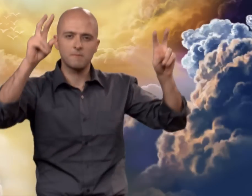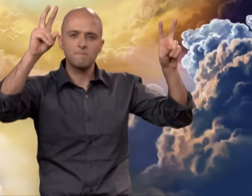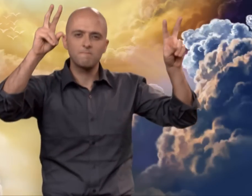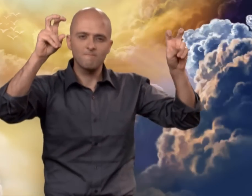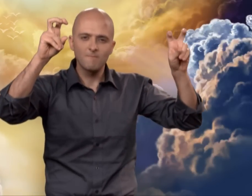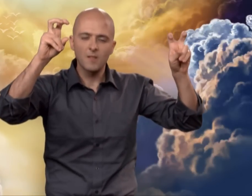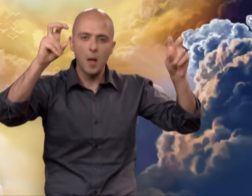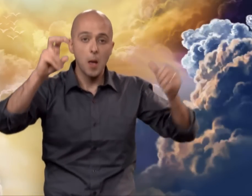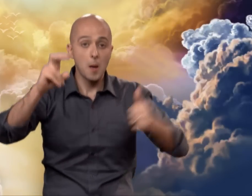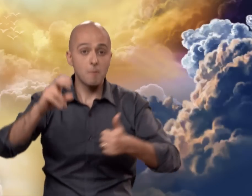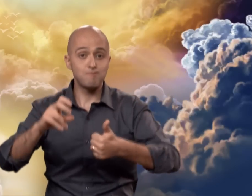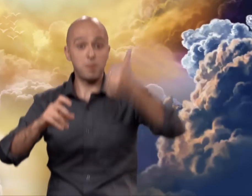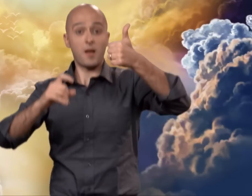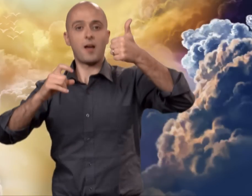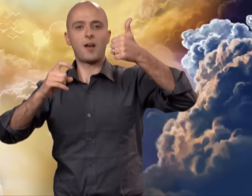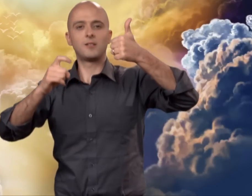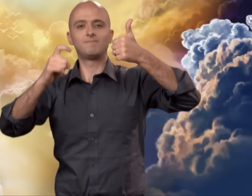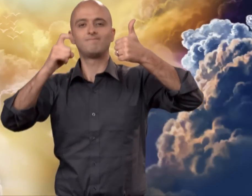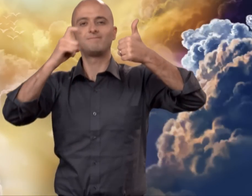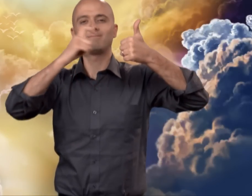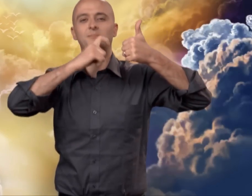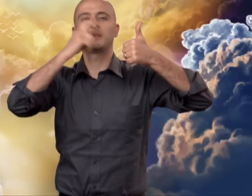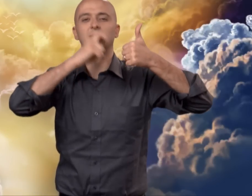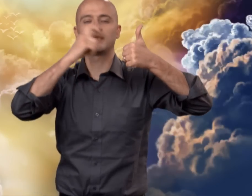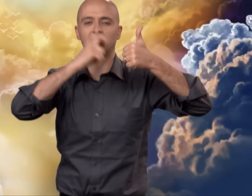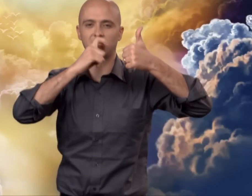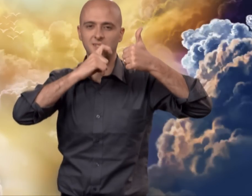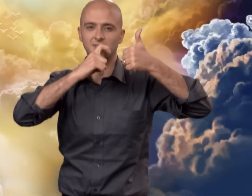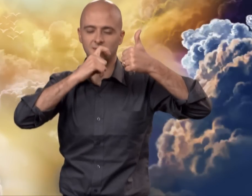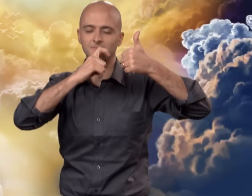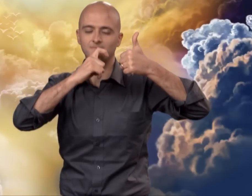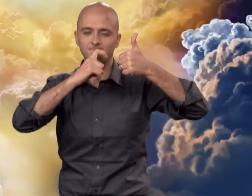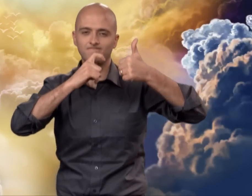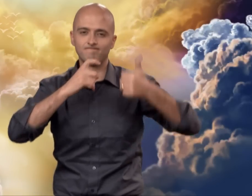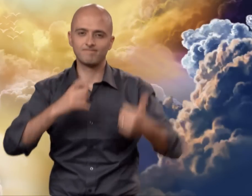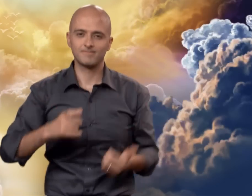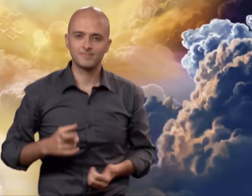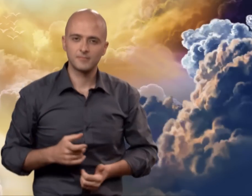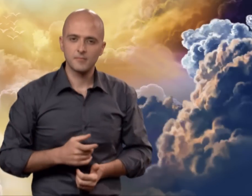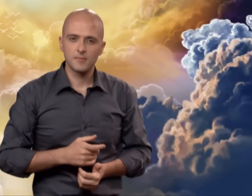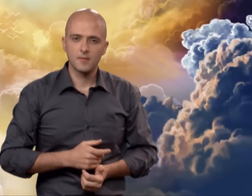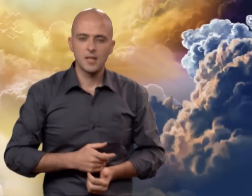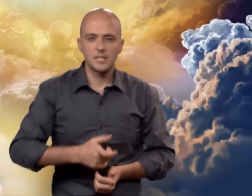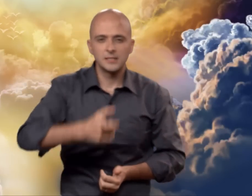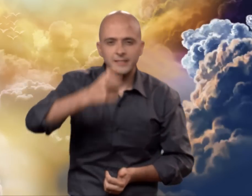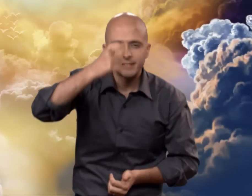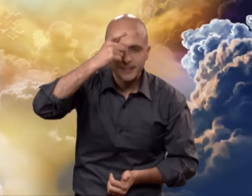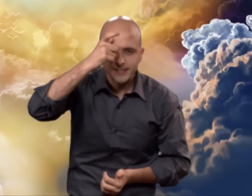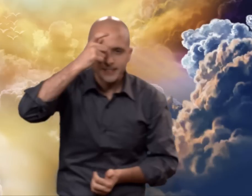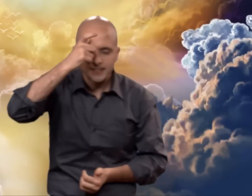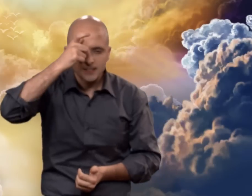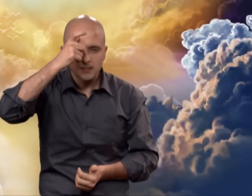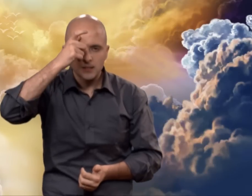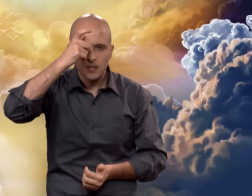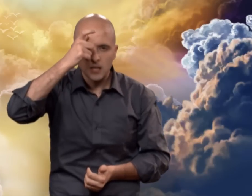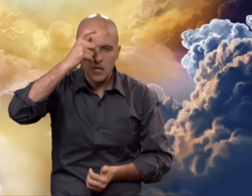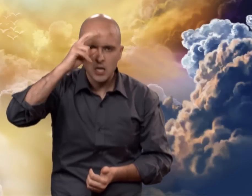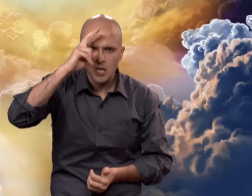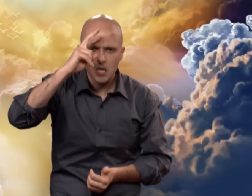pela maior parte da humanidade tão facilmente como o foi pelos nossos primeiros pais. Afirma-se que a